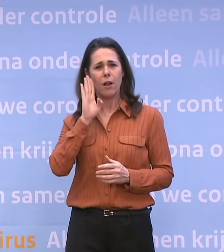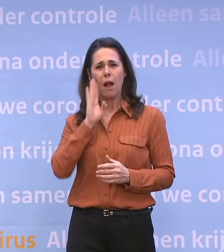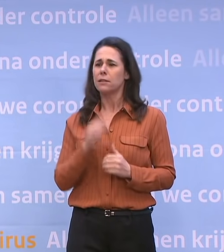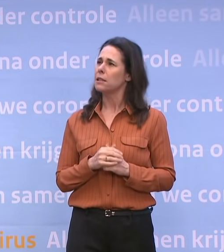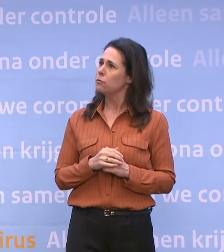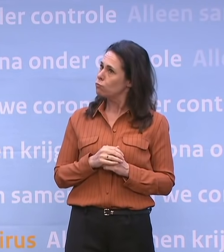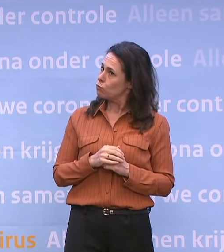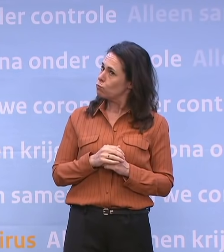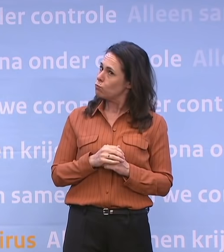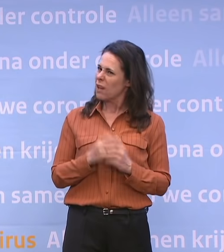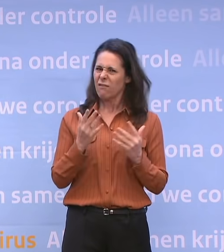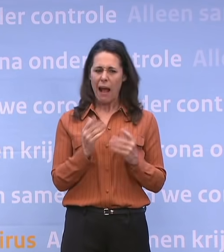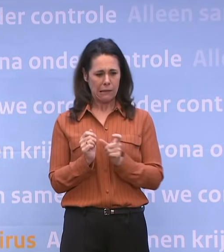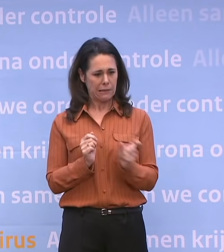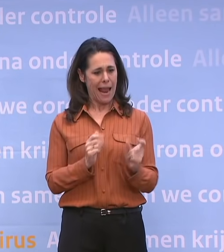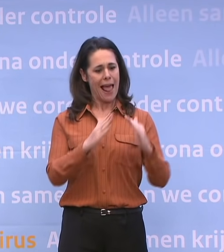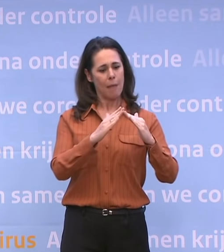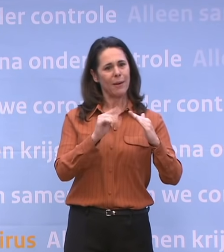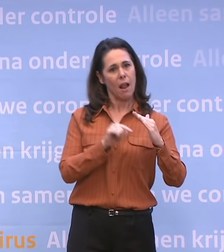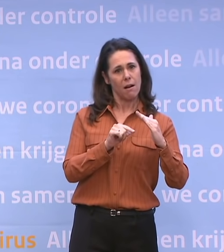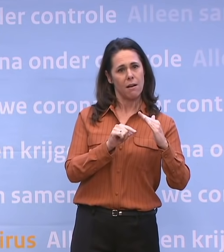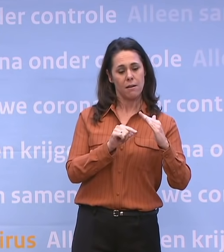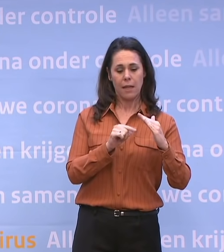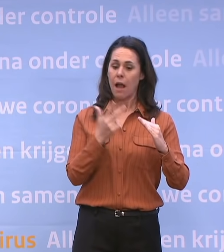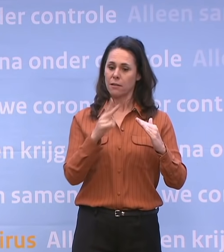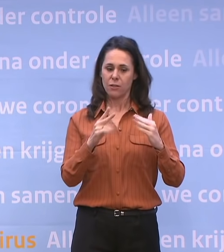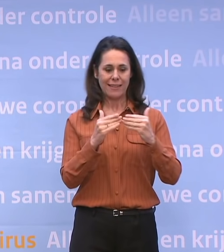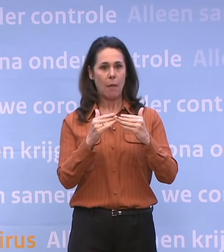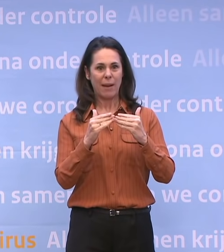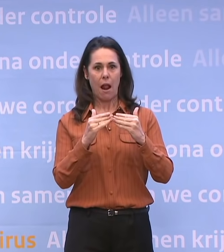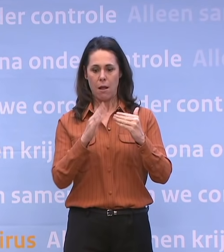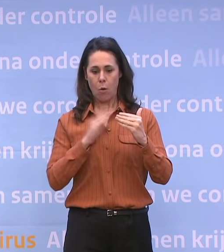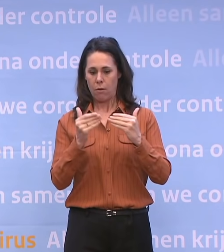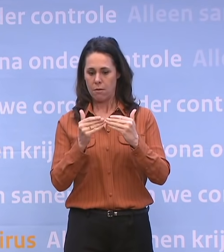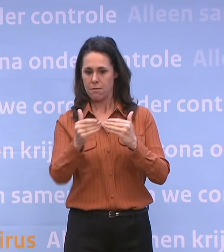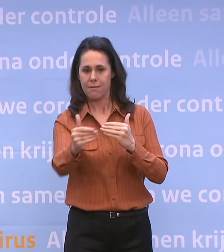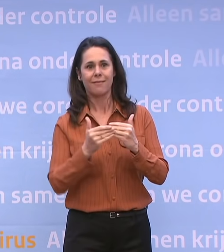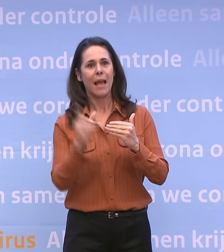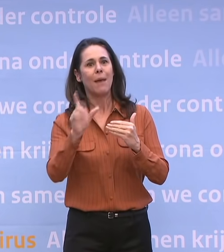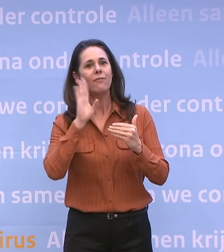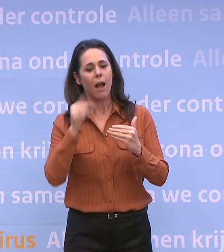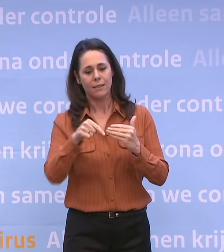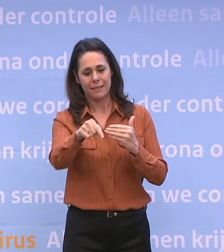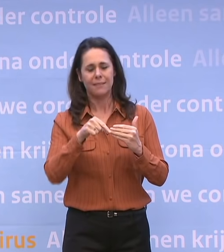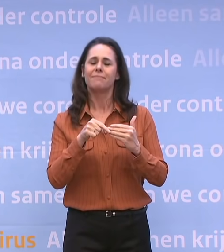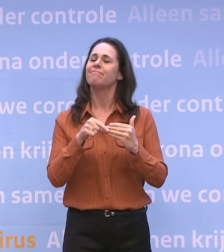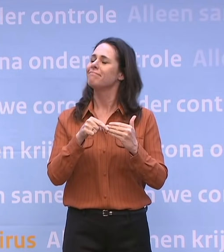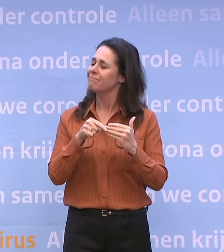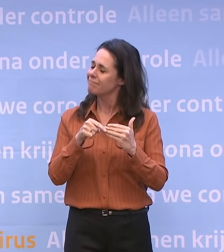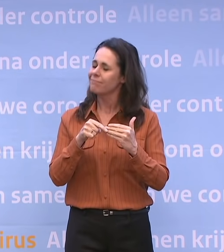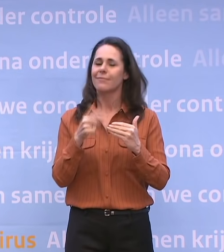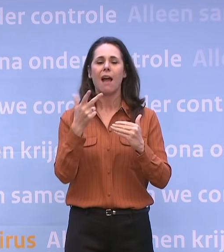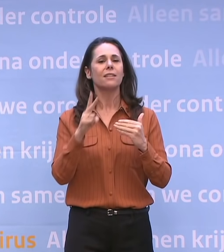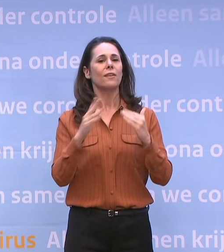een deels in april. En dus ook deels na 28 april. Maar ook na 28 april gaan we echt nog